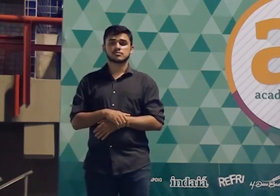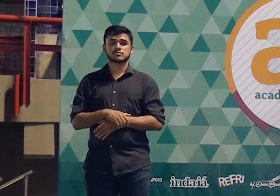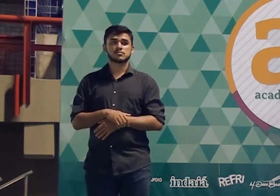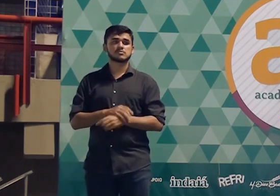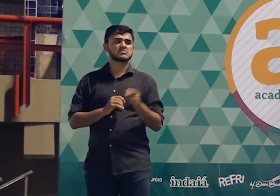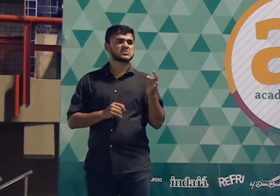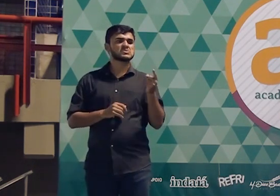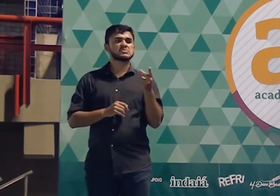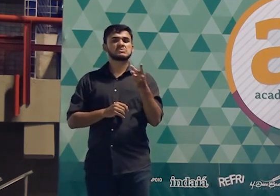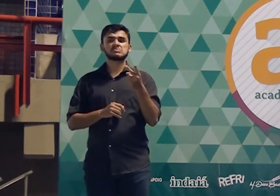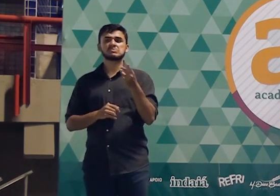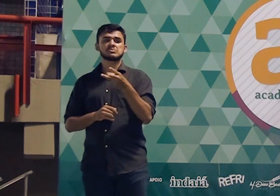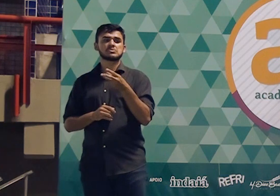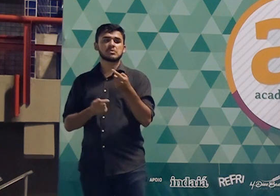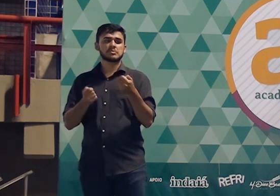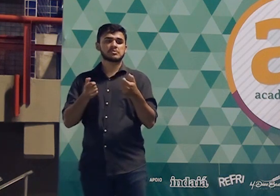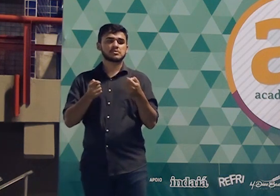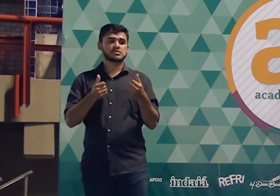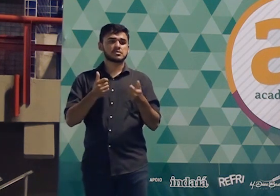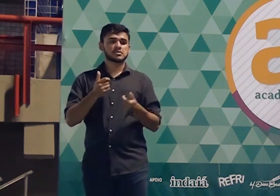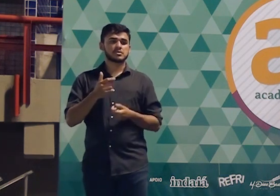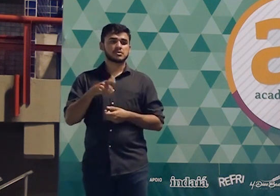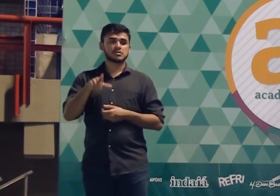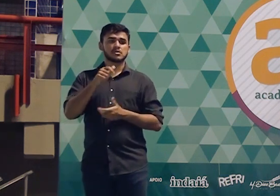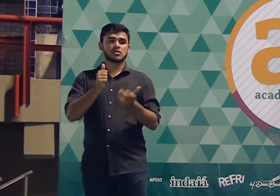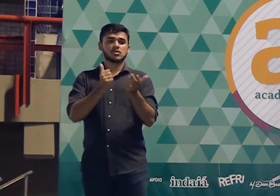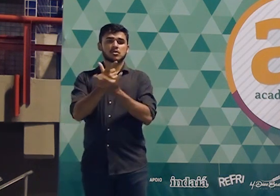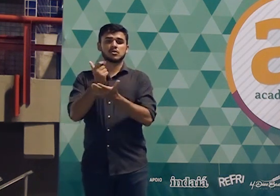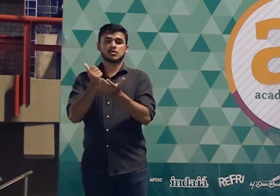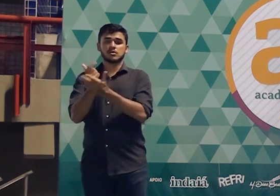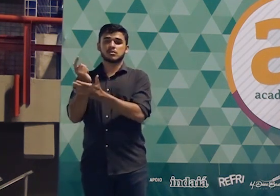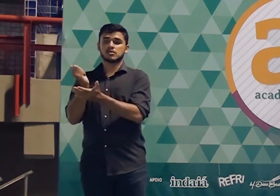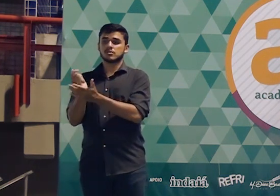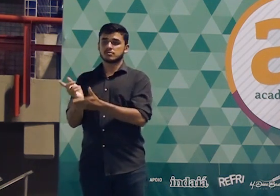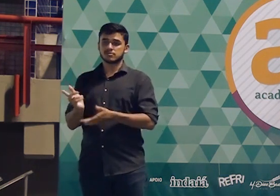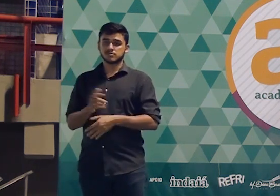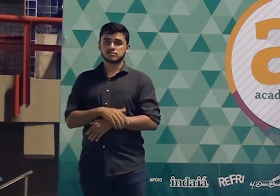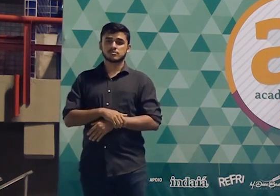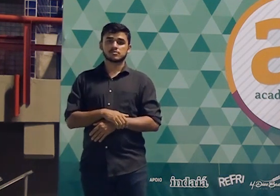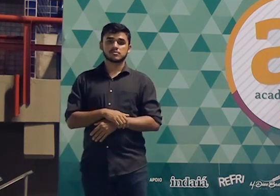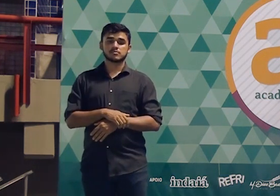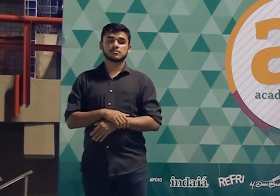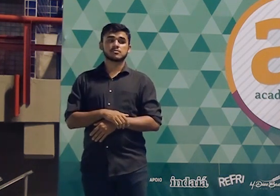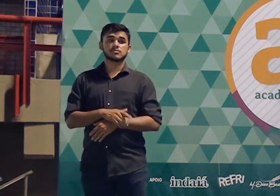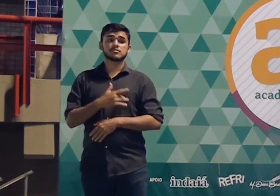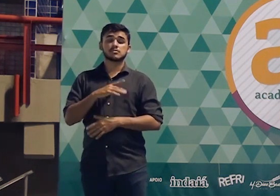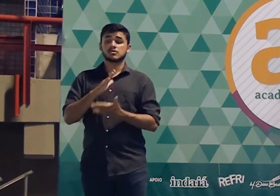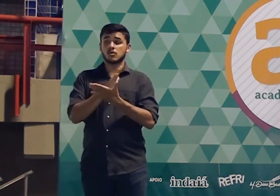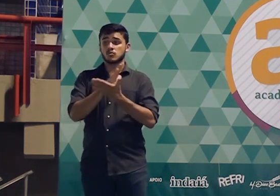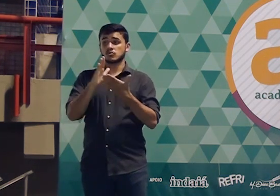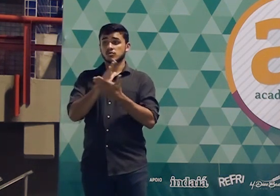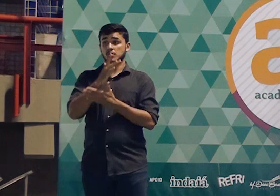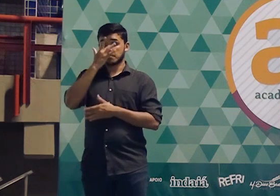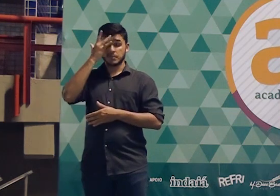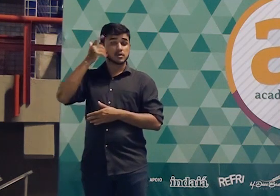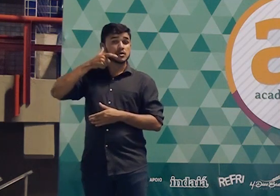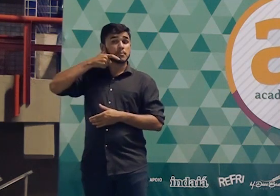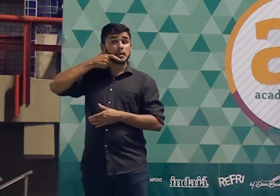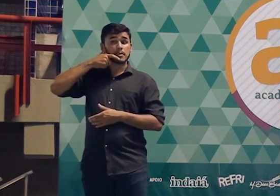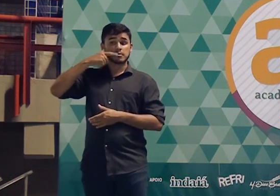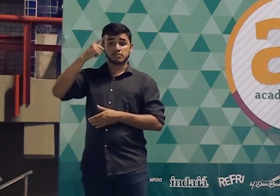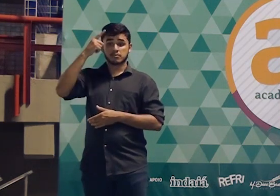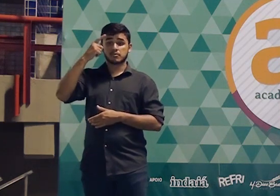1, 2, 3, 4. A minoria comprou. Tem vendedor de call center na